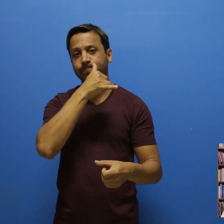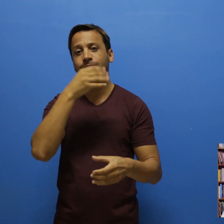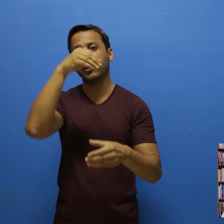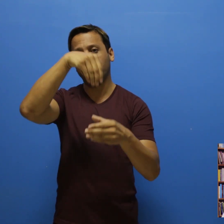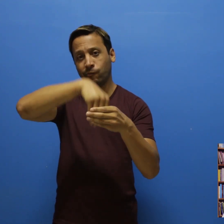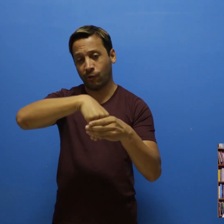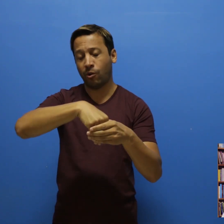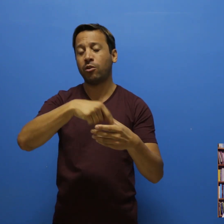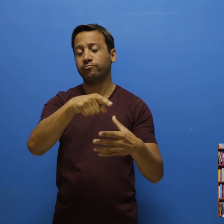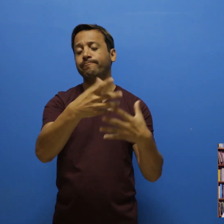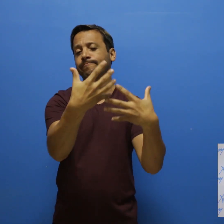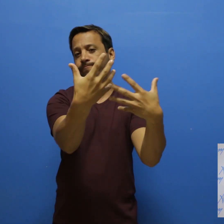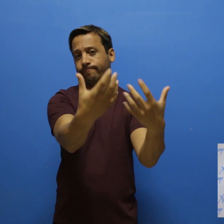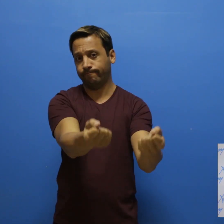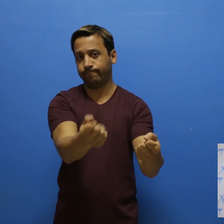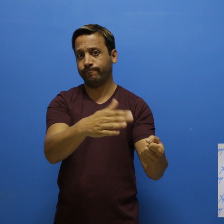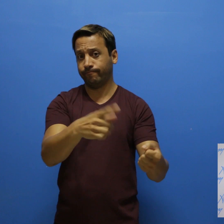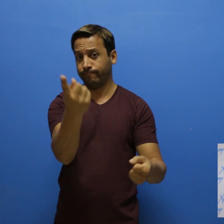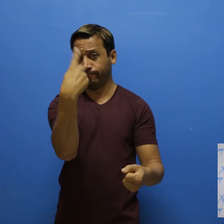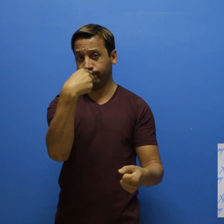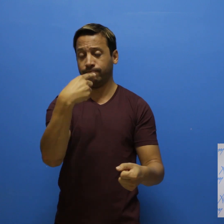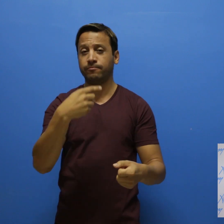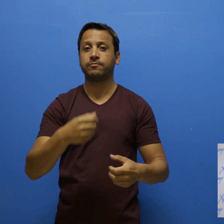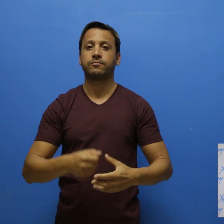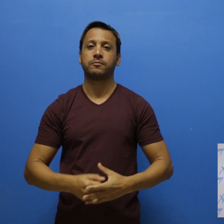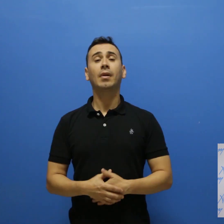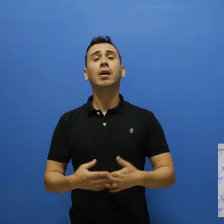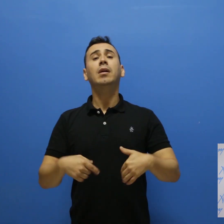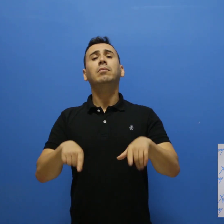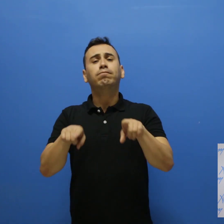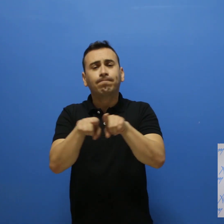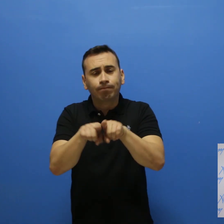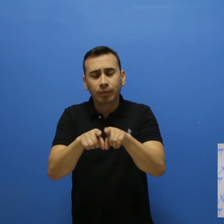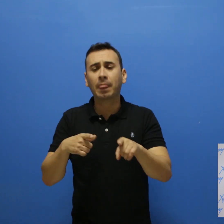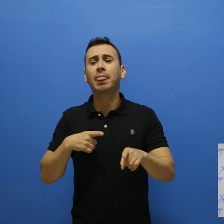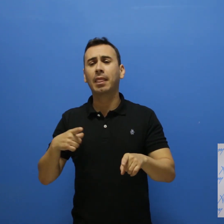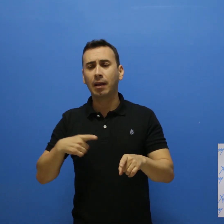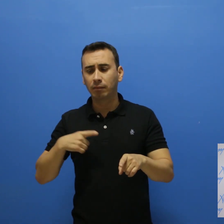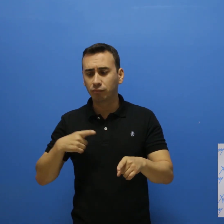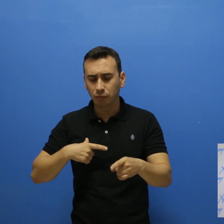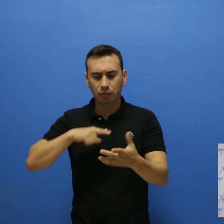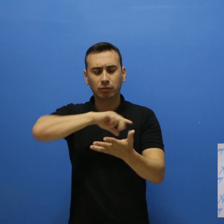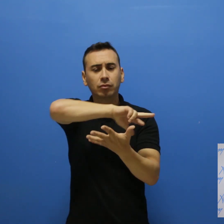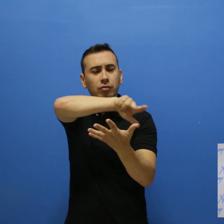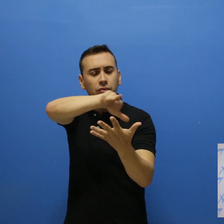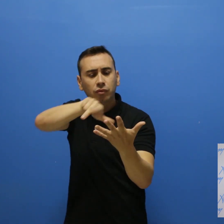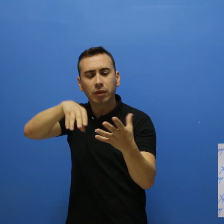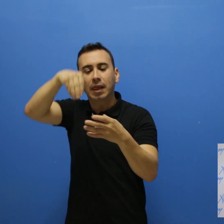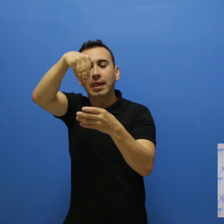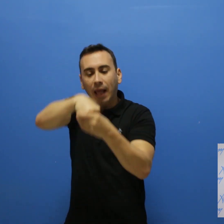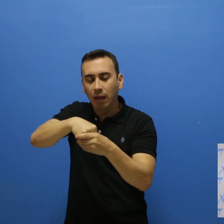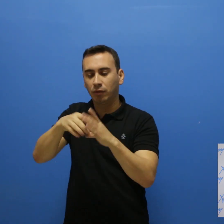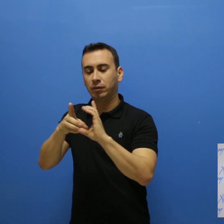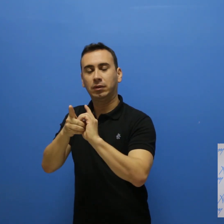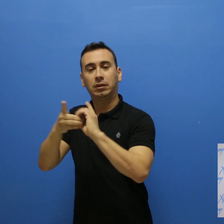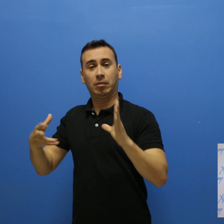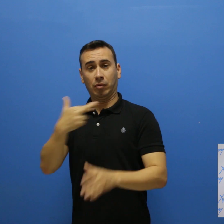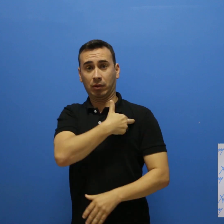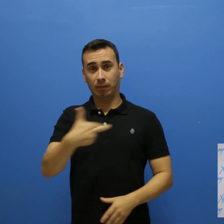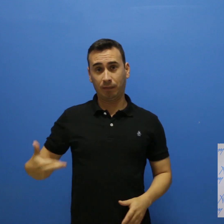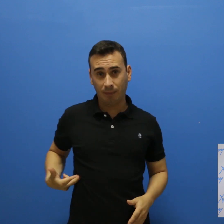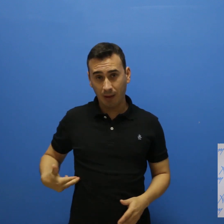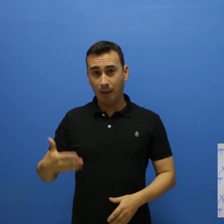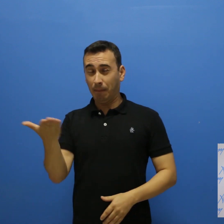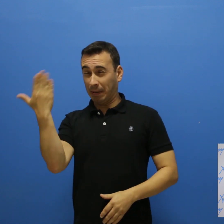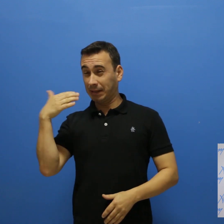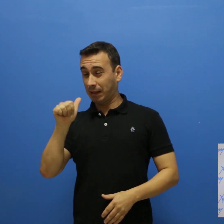sua localidade, determinassem. Também existem elementos democráticos dentro da República. Em Atenas, na verdade, na